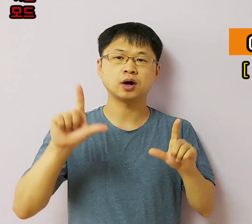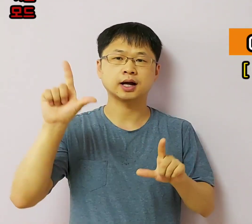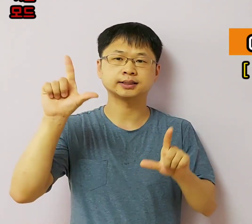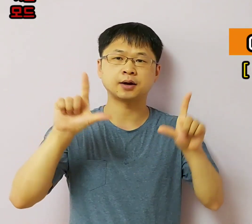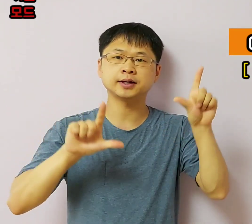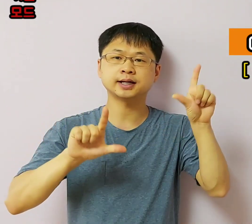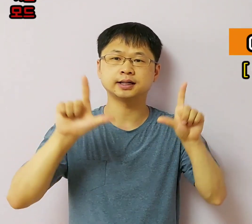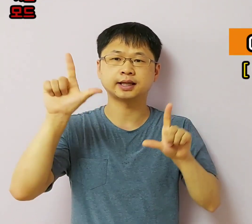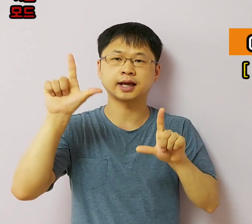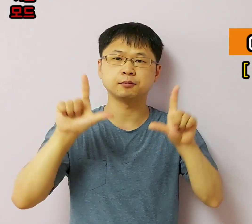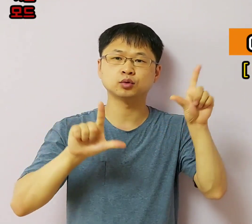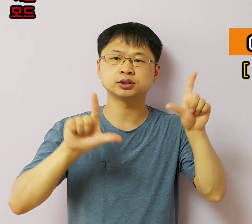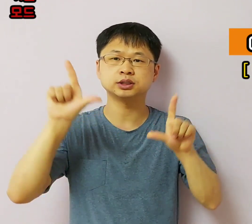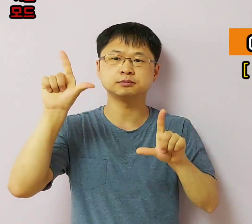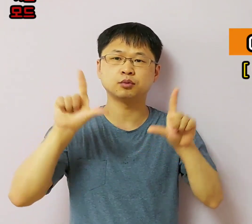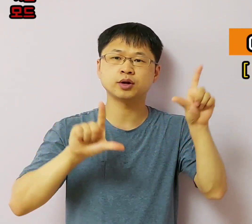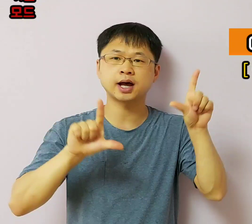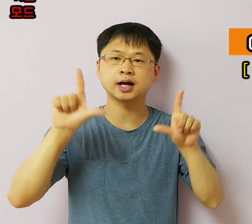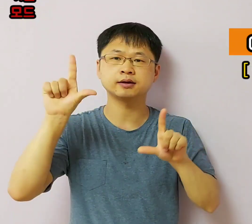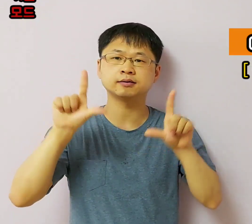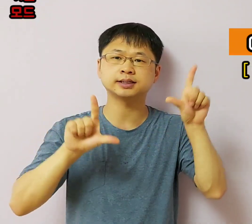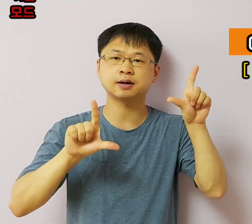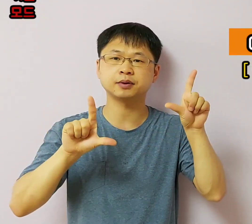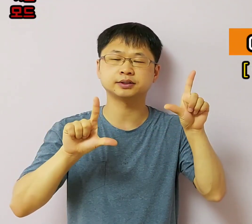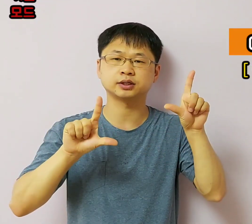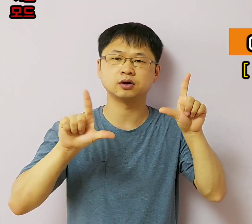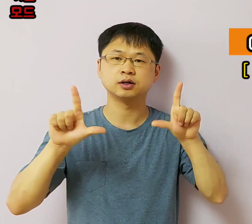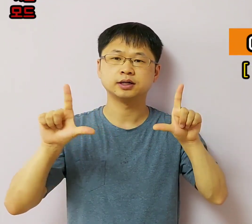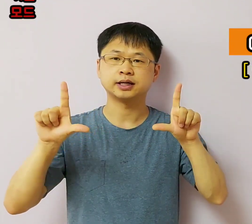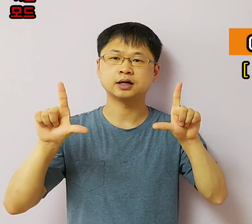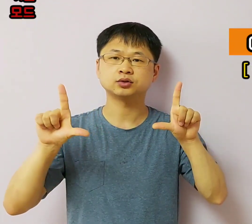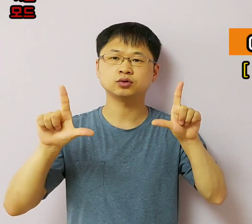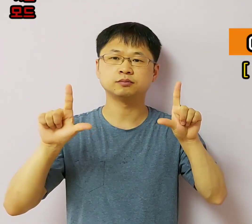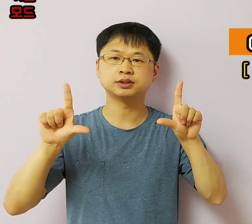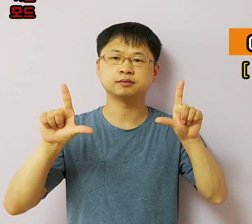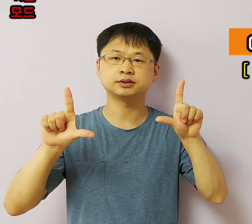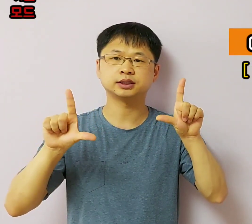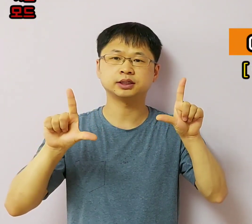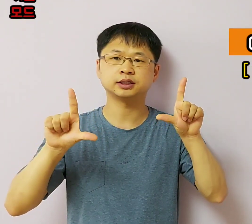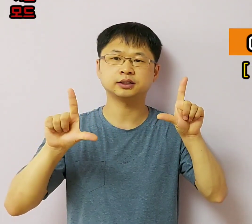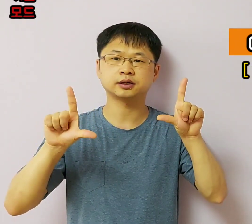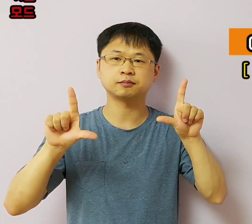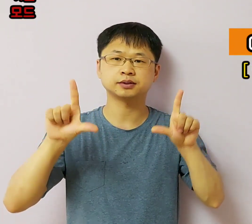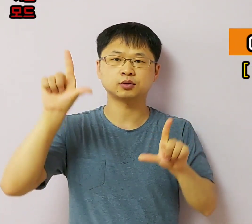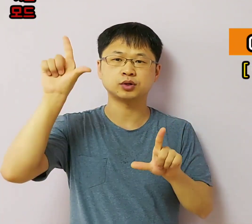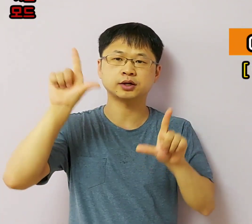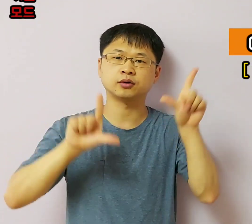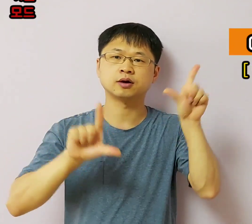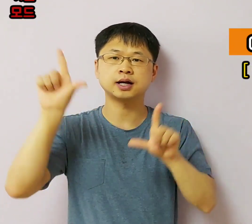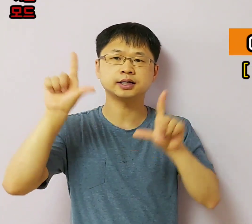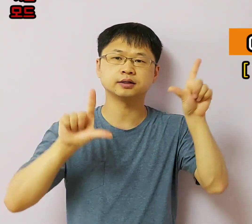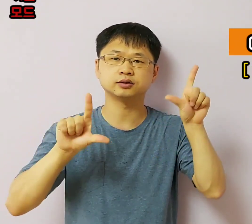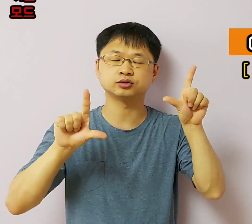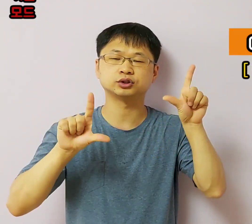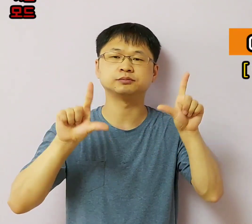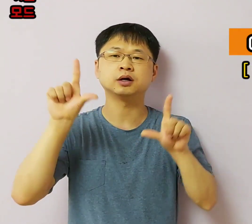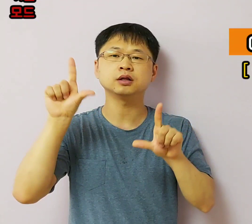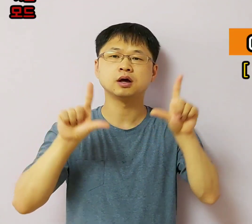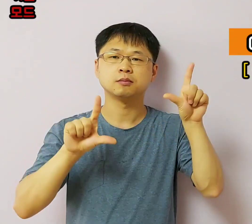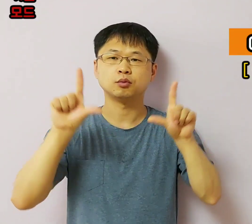아까 자화상 할 때 모습 모양 형상 배웠죠. 양손 엄지검지 이렇게 펴서 위아래로 엇갈리게 흔들어 주시면